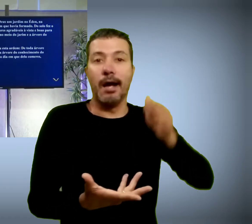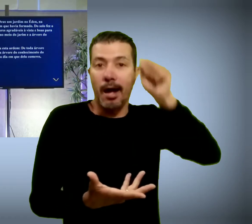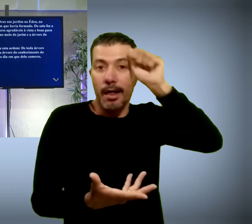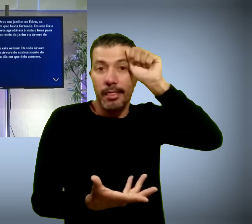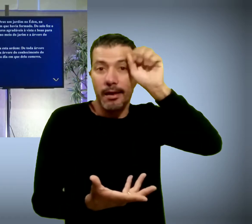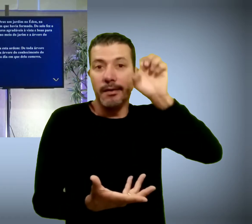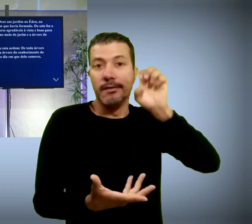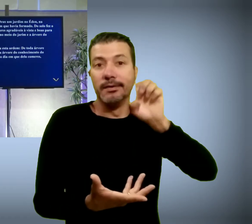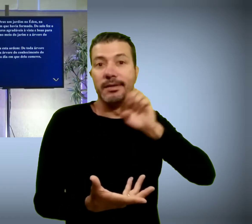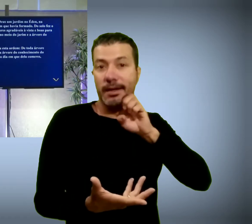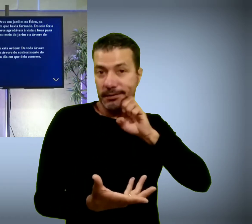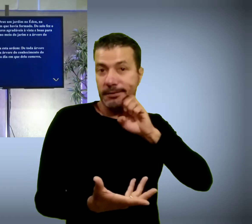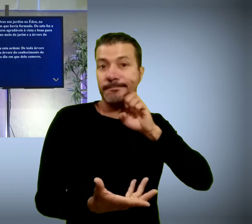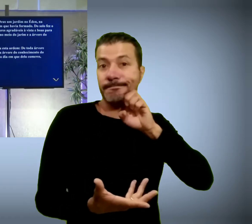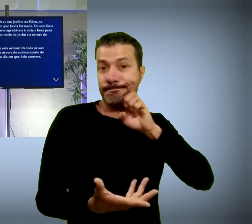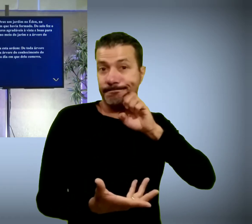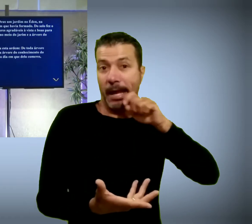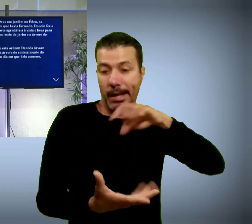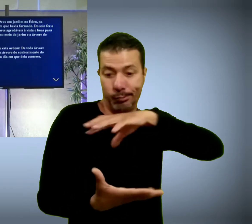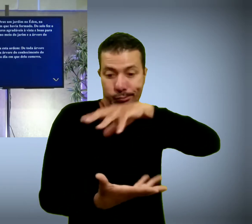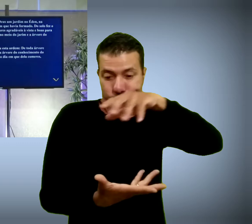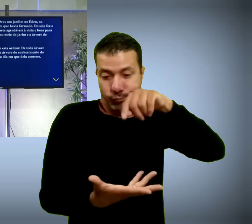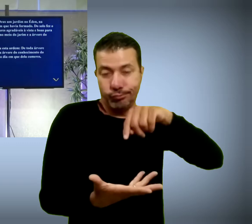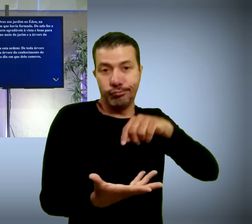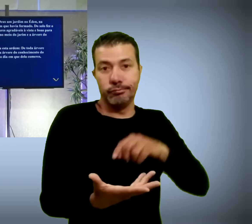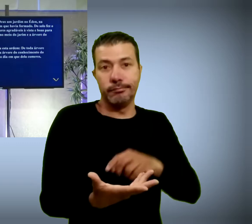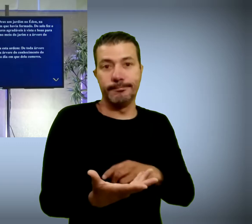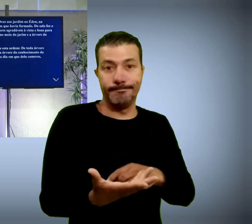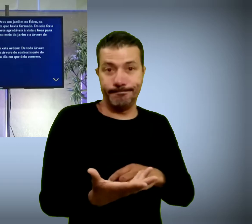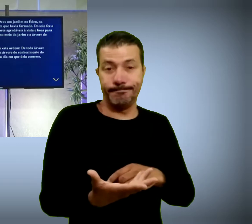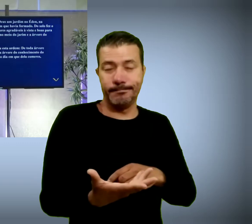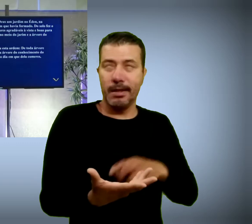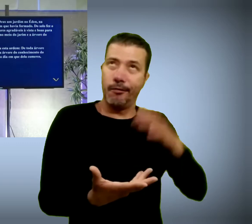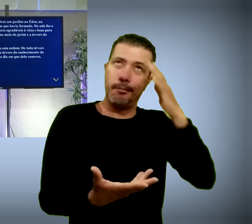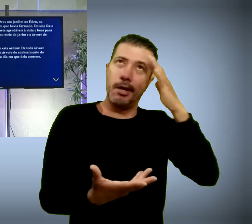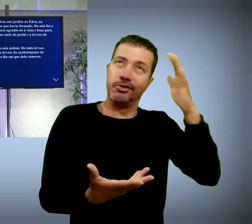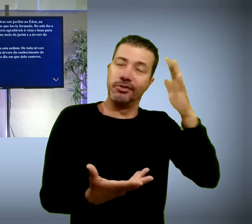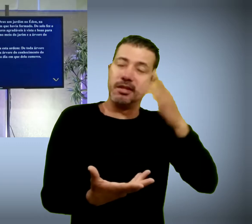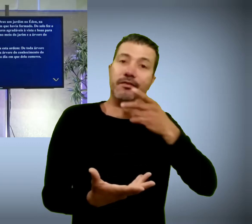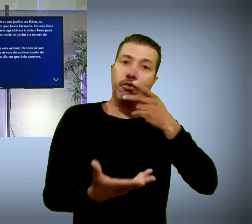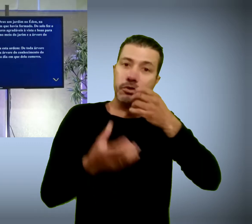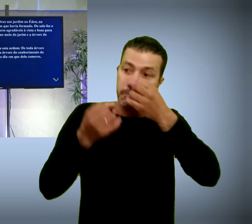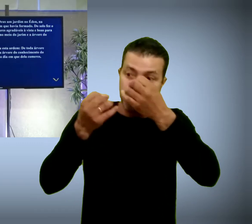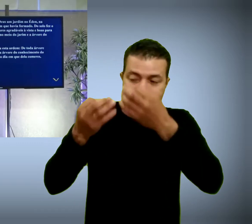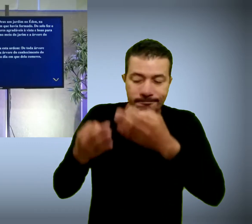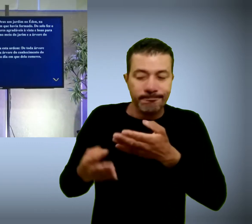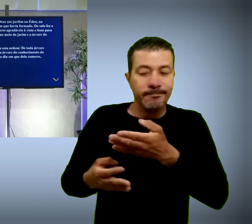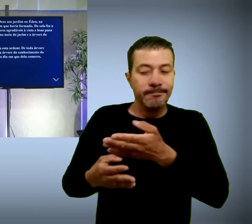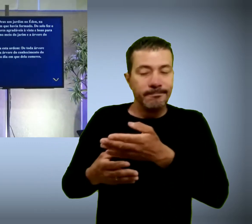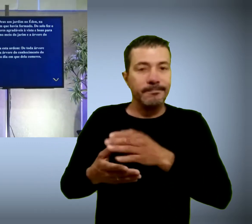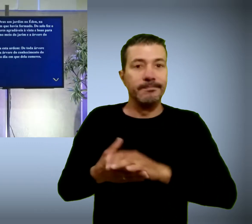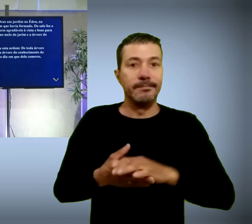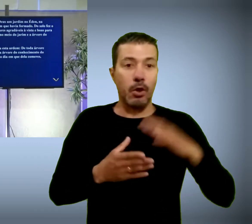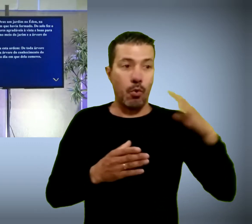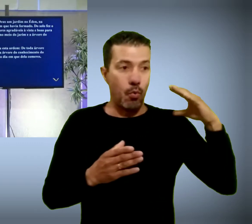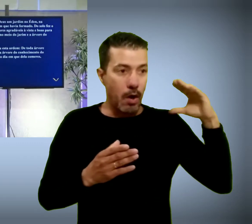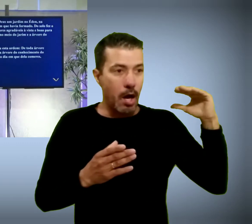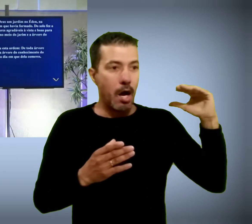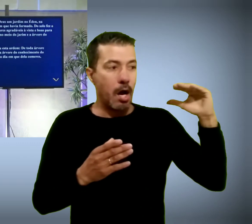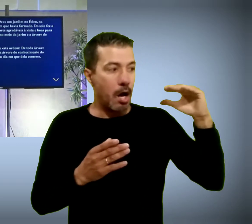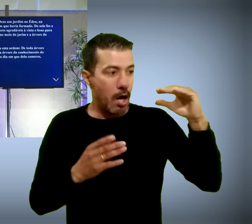Adão e Eva. E eu fico imaginando que eles foram alertados para que aquele